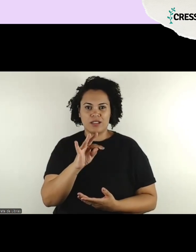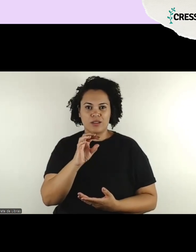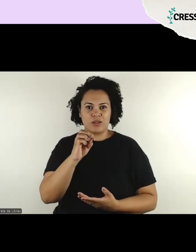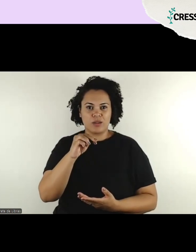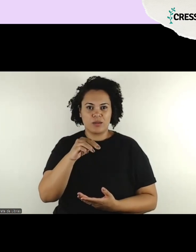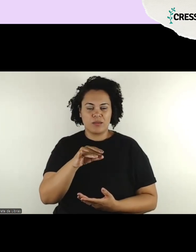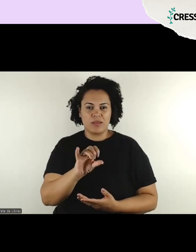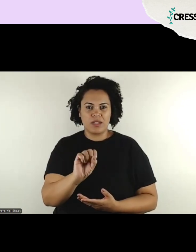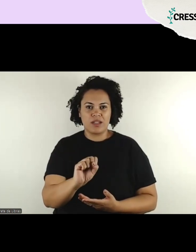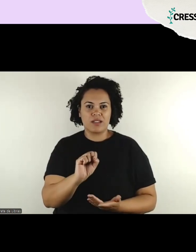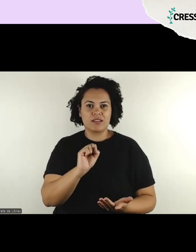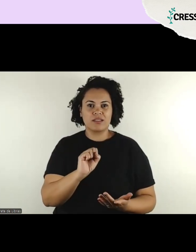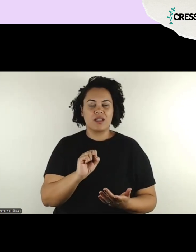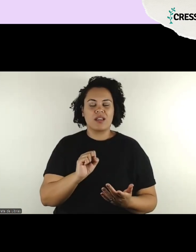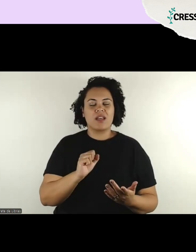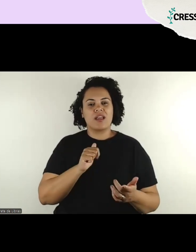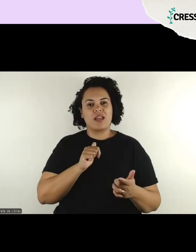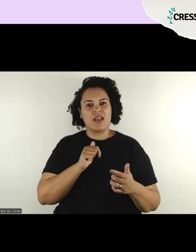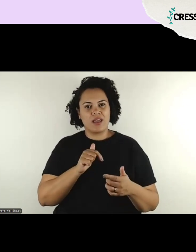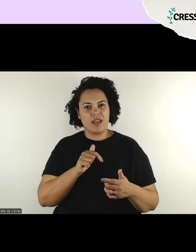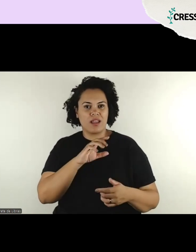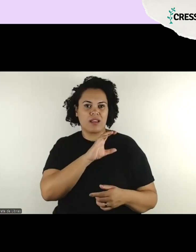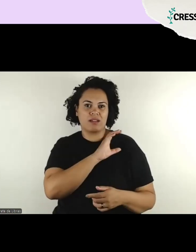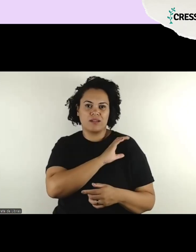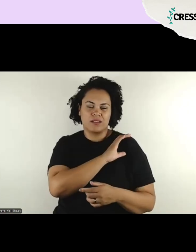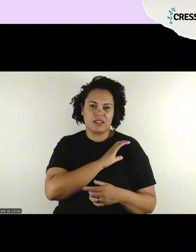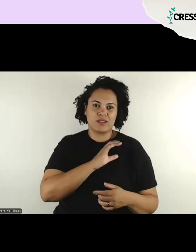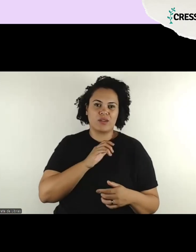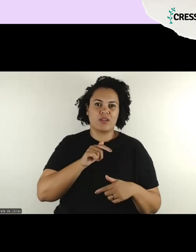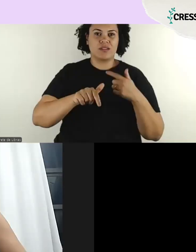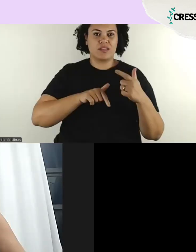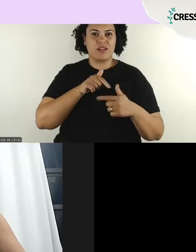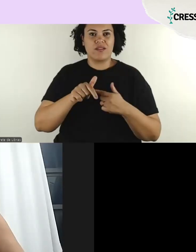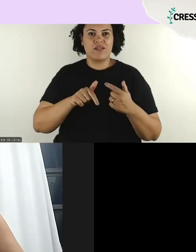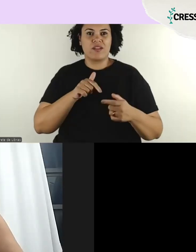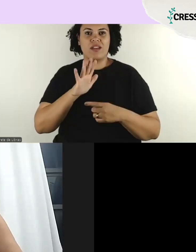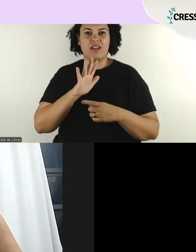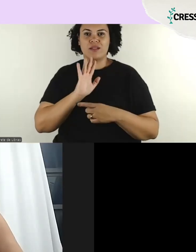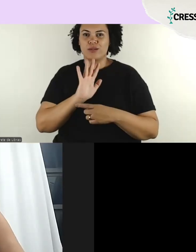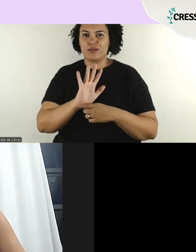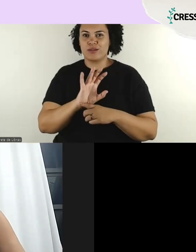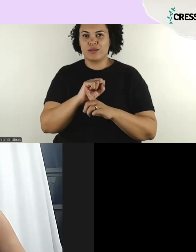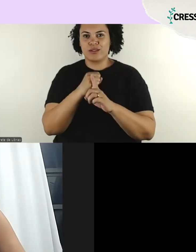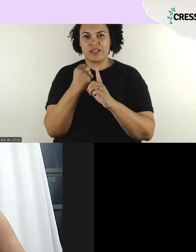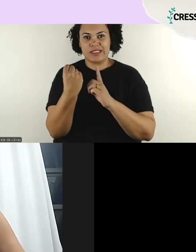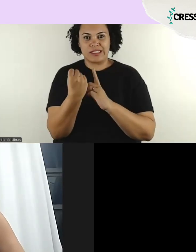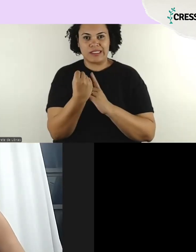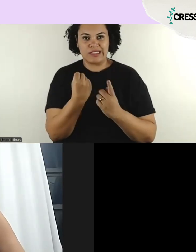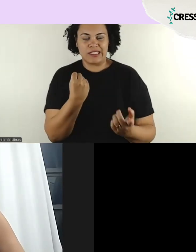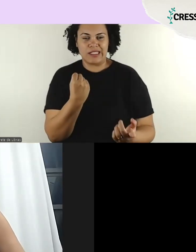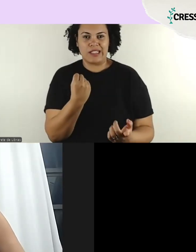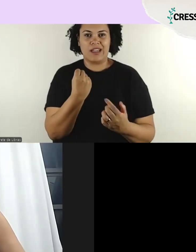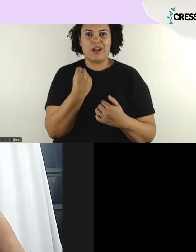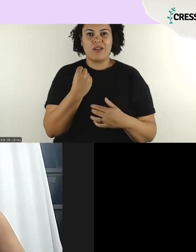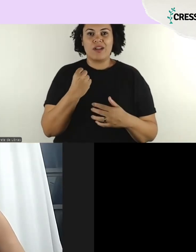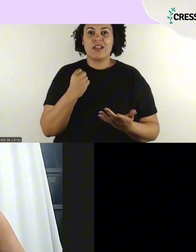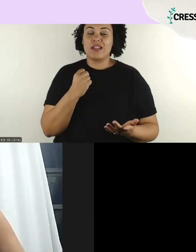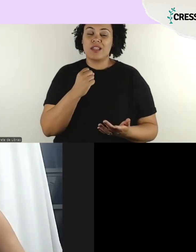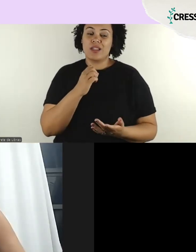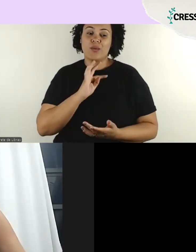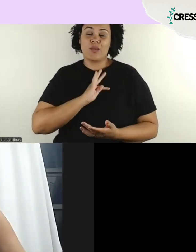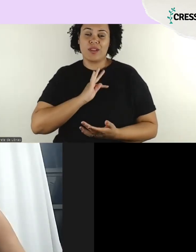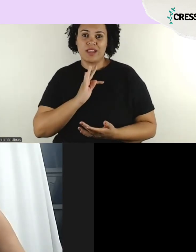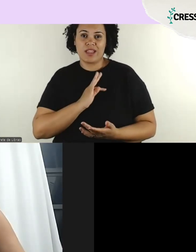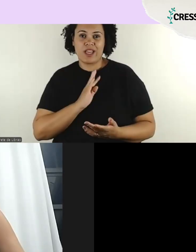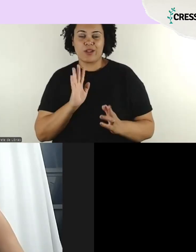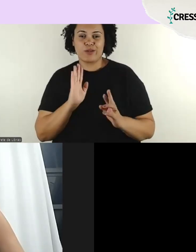Universidade Federal de Ouro Preto. Ela é autora do livro Serviço Social na Saúde Mental e o Técnico de Referência. Possibilidades